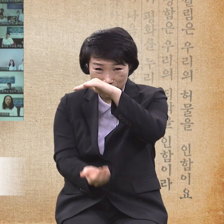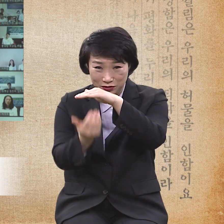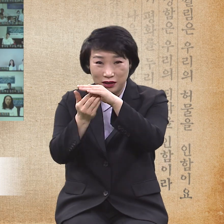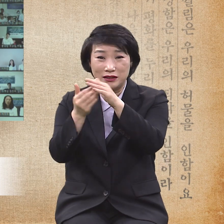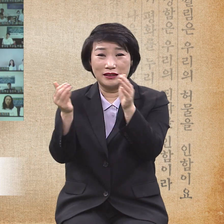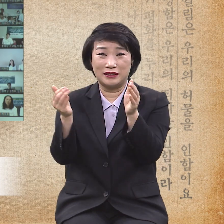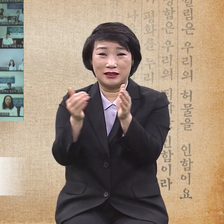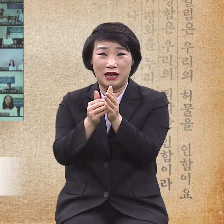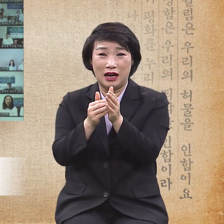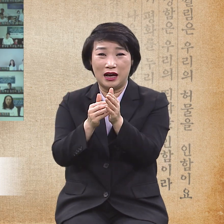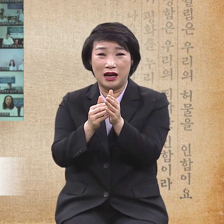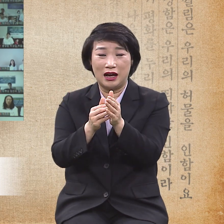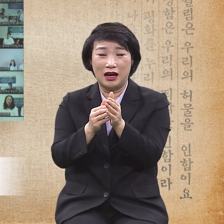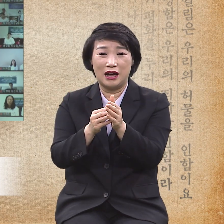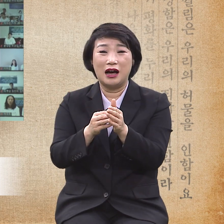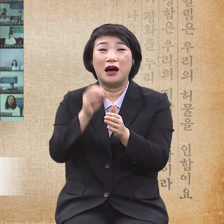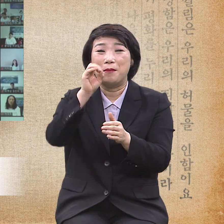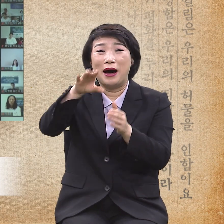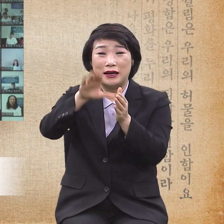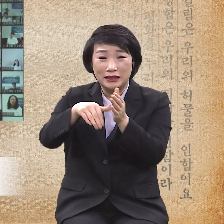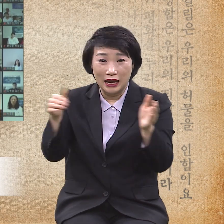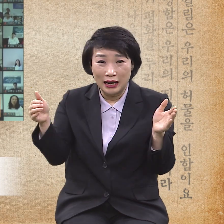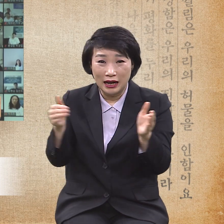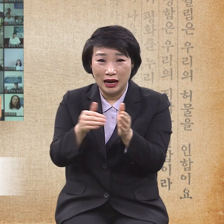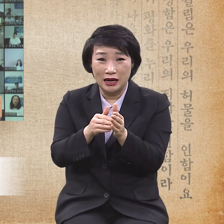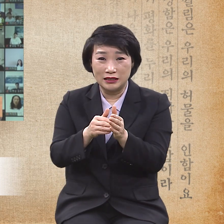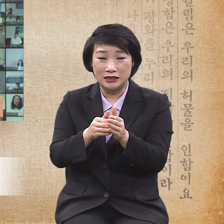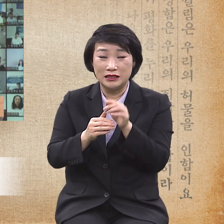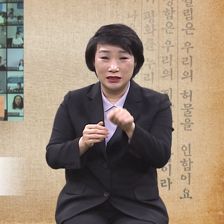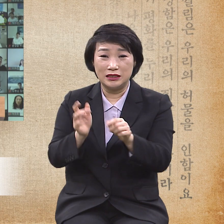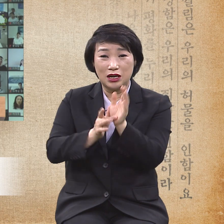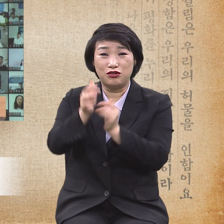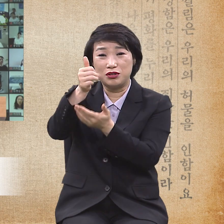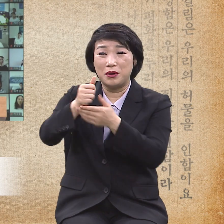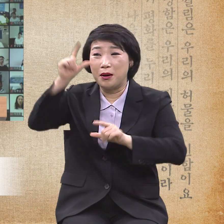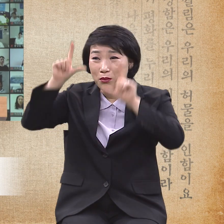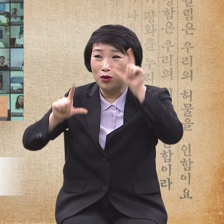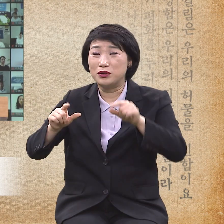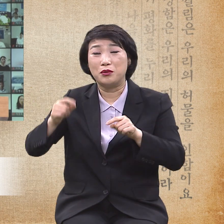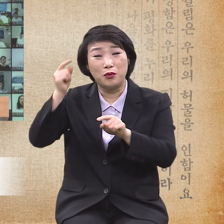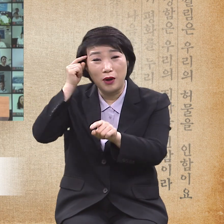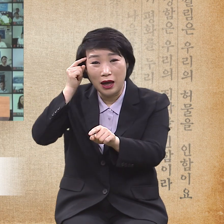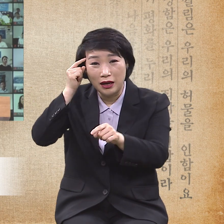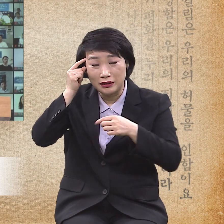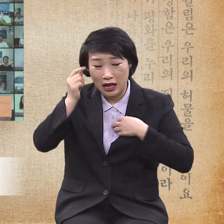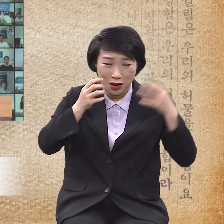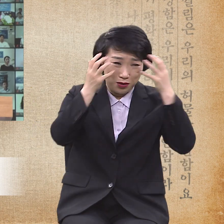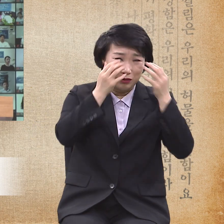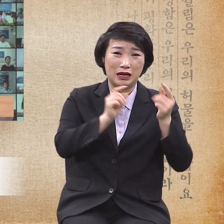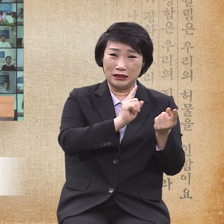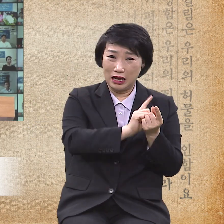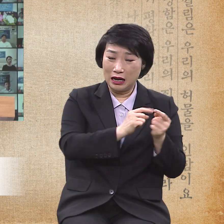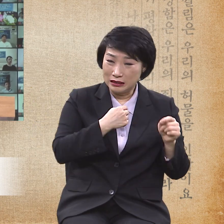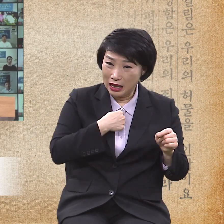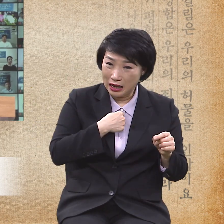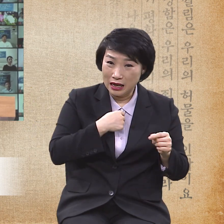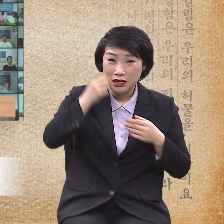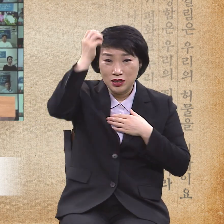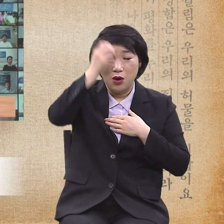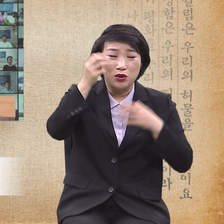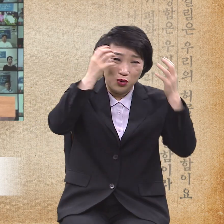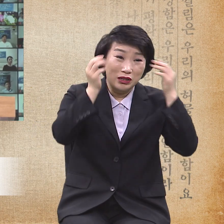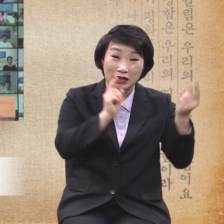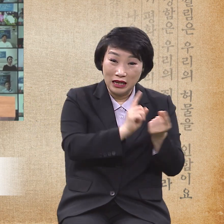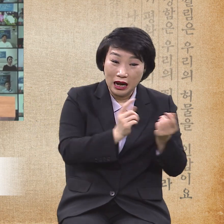이루었다 하시는 그 시간까지 그 모습이 내가 당할 고난을, 내 영혼이